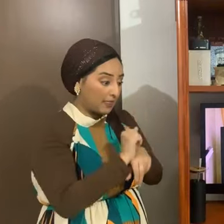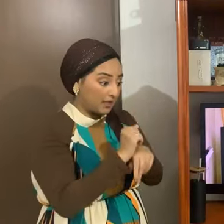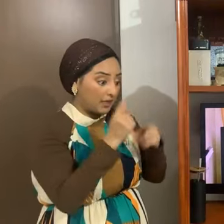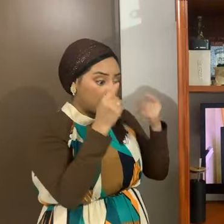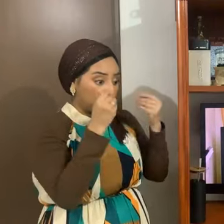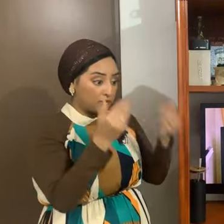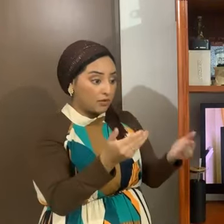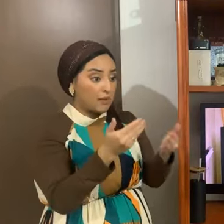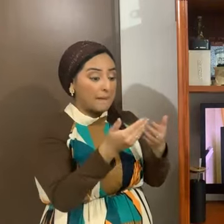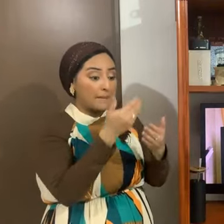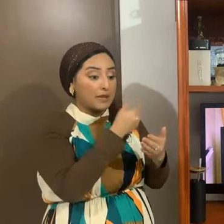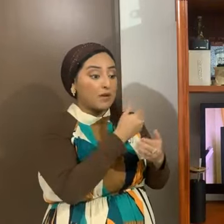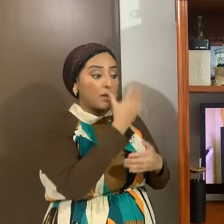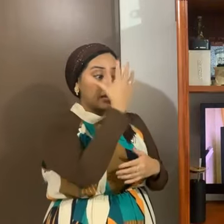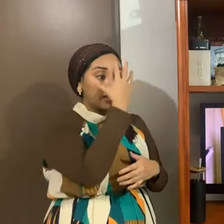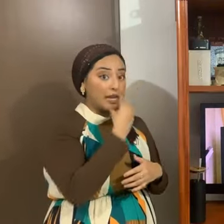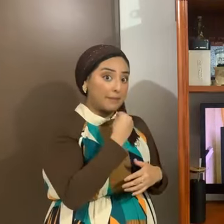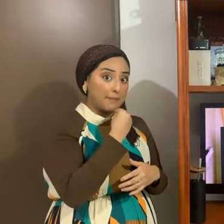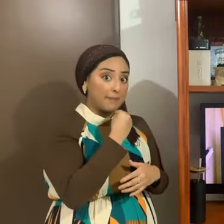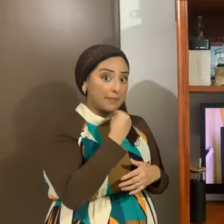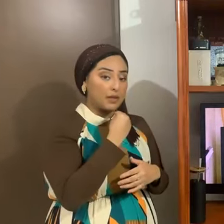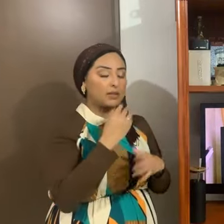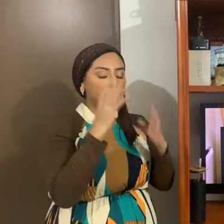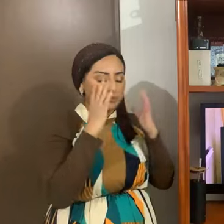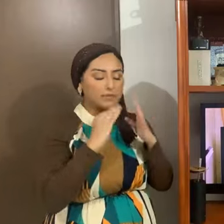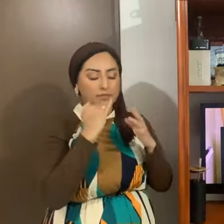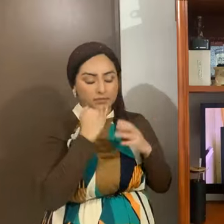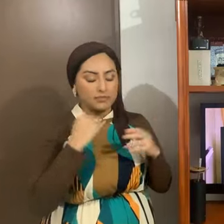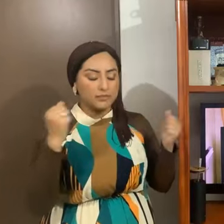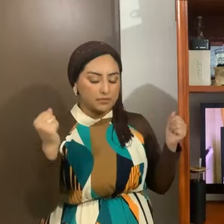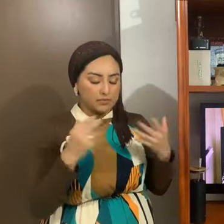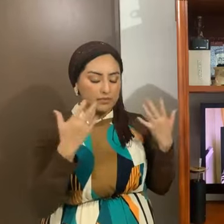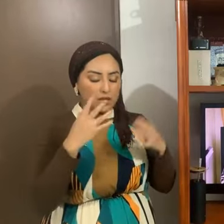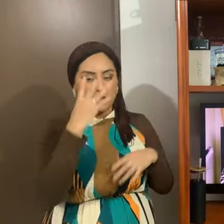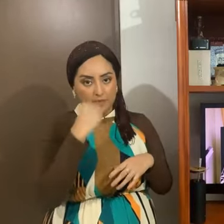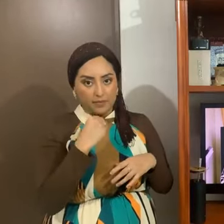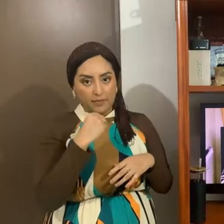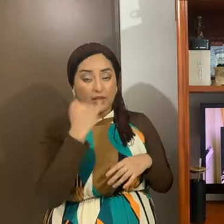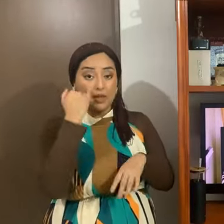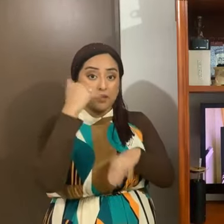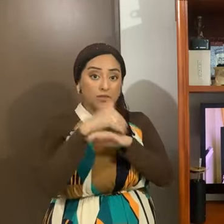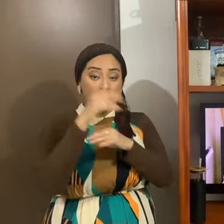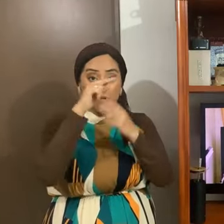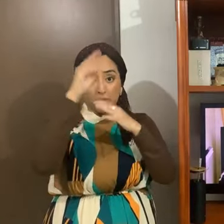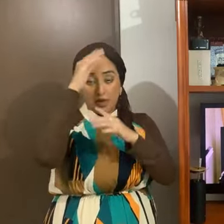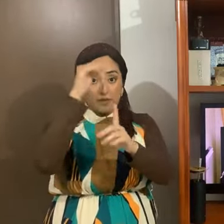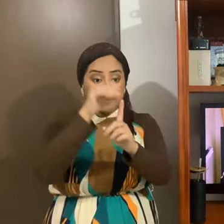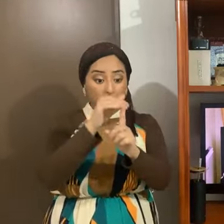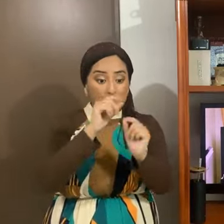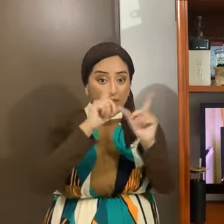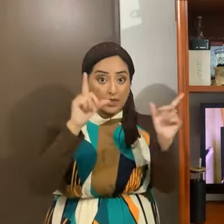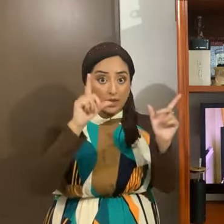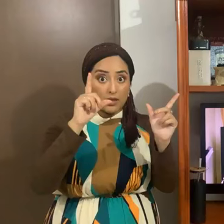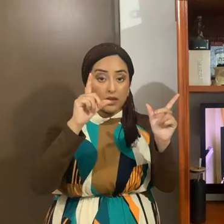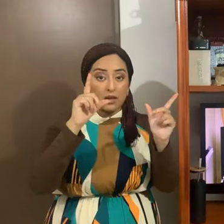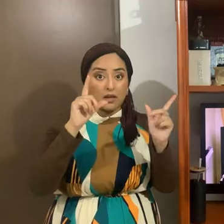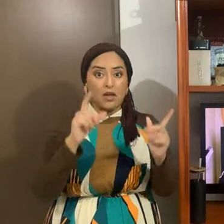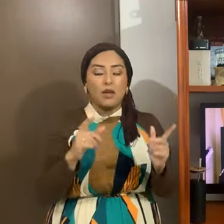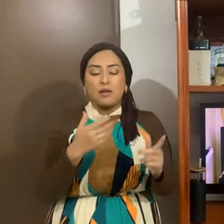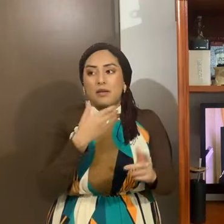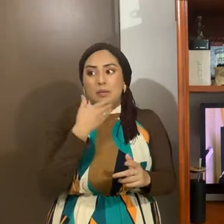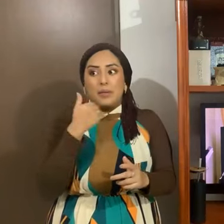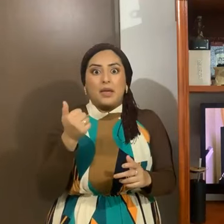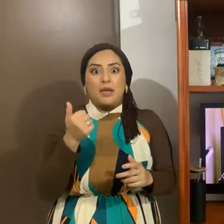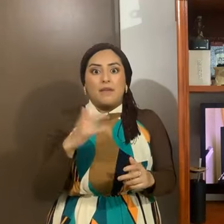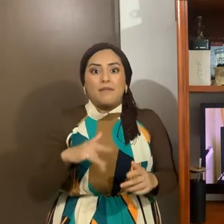hacerlo antes de dormir, de decir Shema Israel, de buscar al Eterno. En la noche, si el Eterno te despierta, va a ser algo